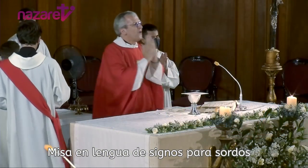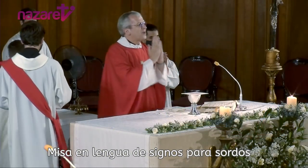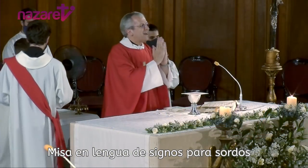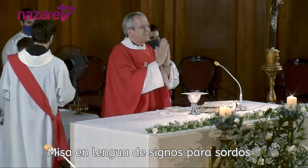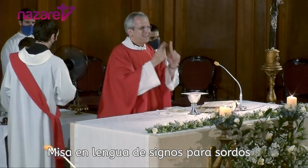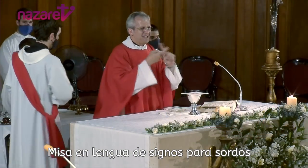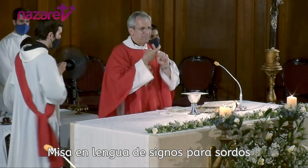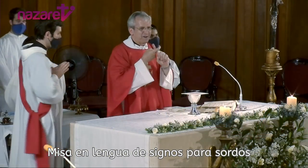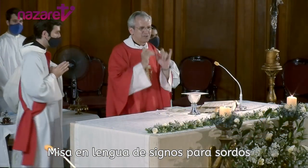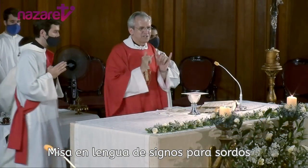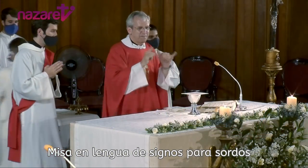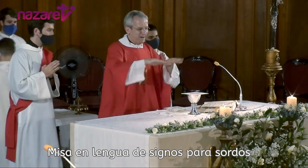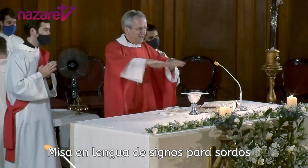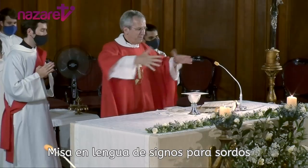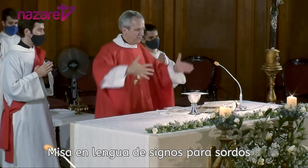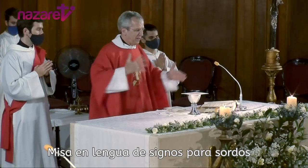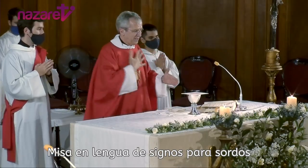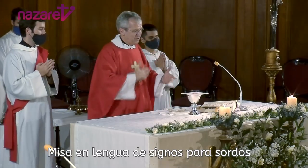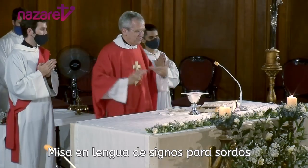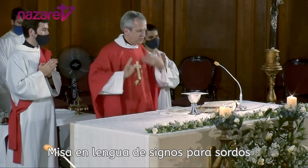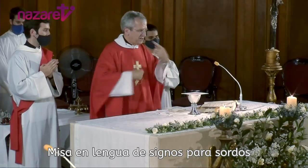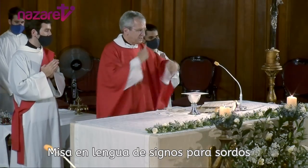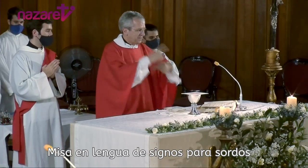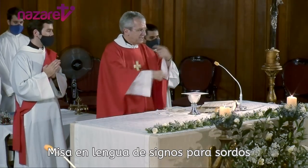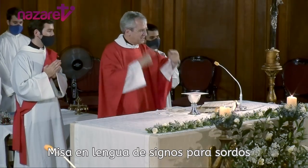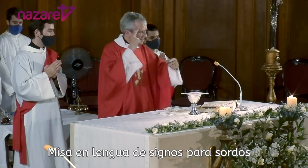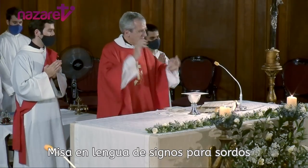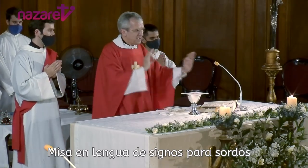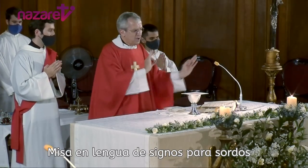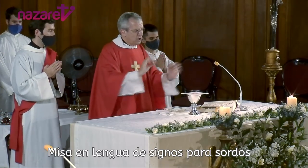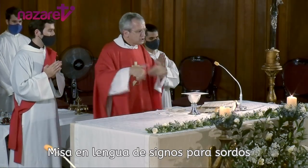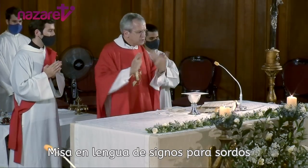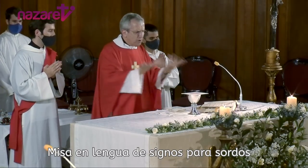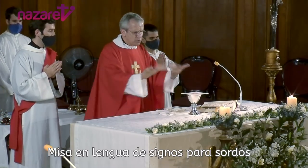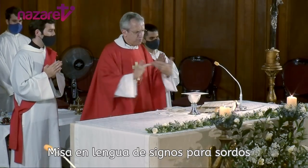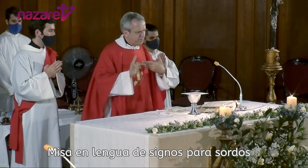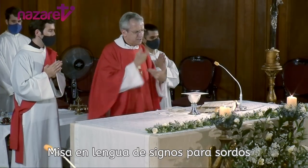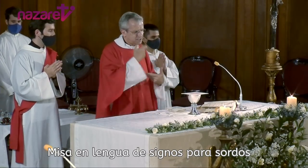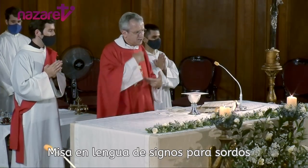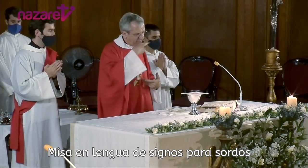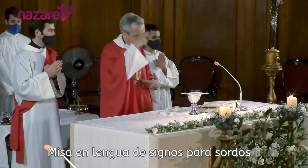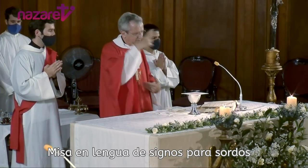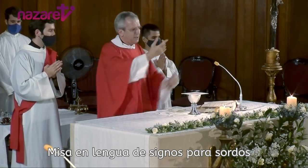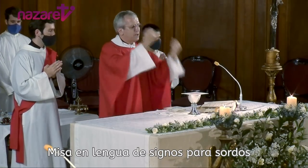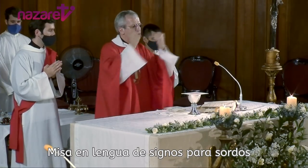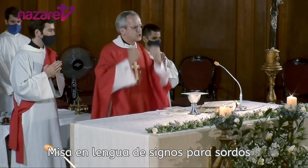Orad, hermanos, para que llevando al altar los gozos y las fatigas de cada día, nos dispongamos a ofrecer este sacrificio agradable a Dios,